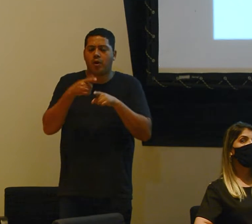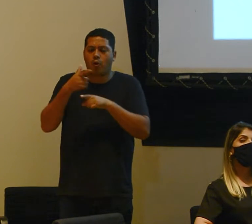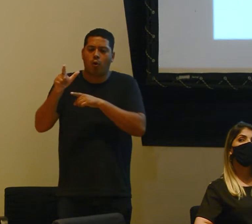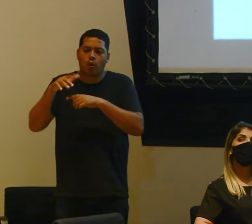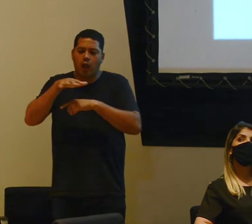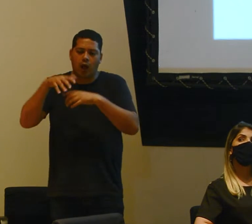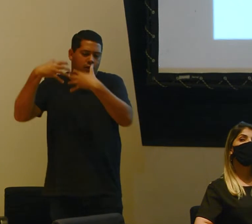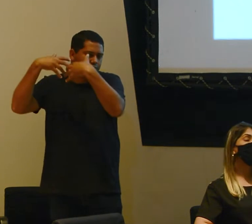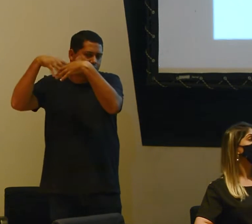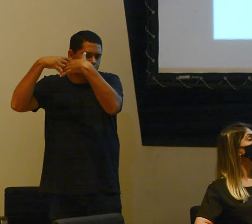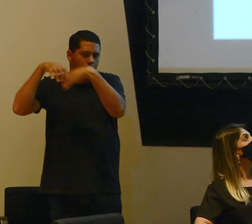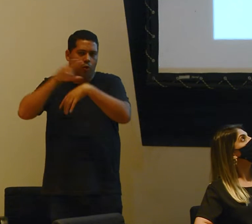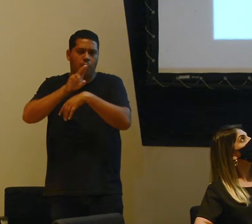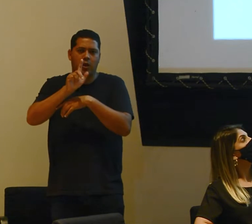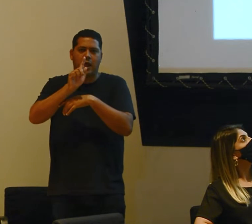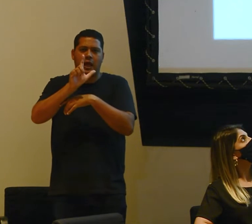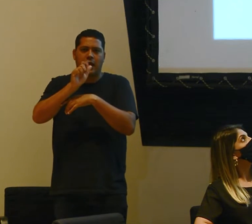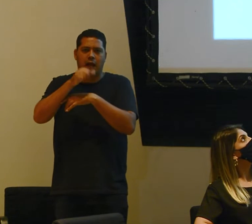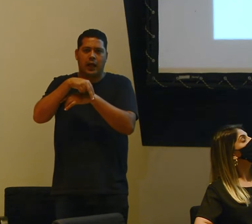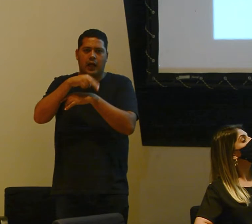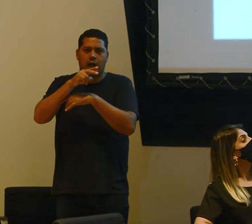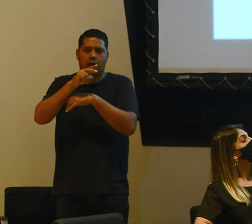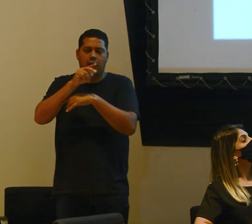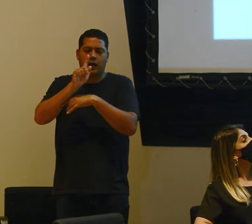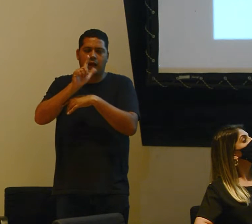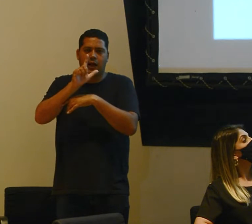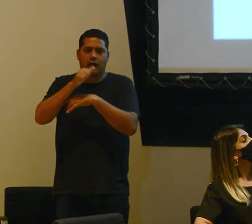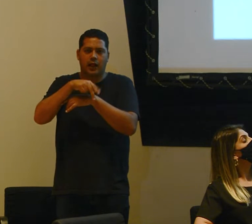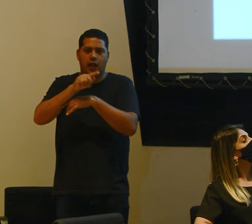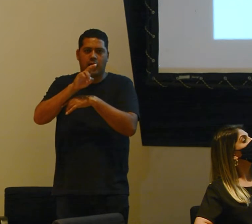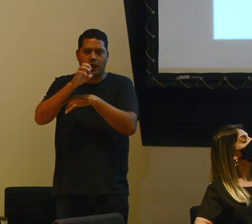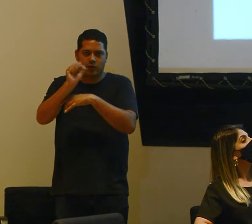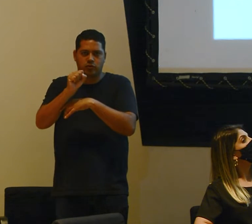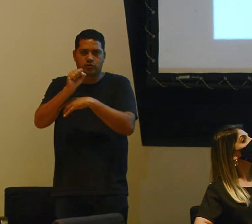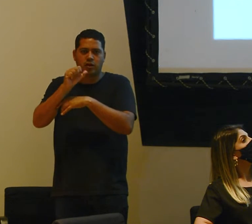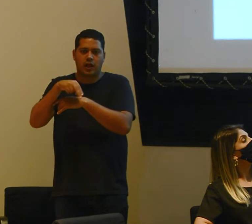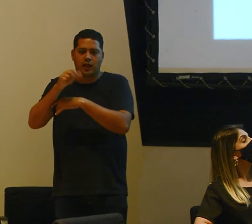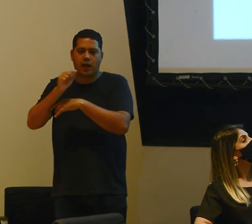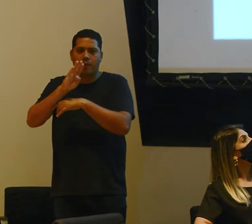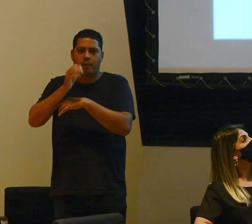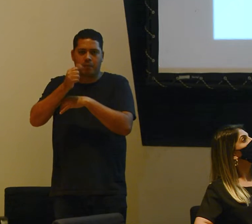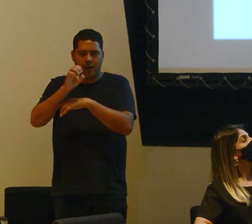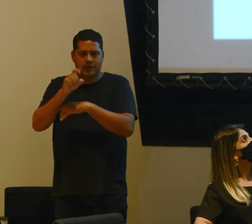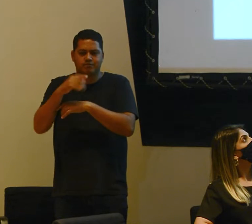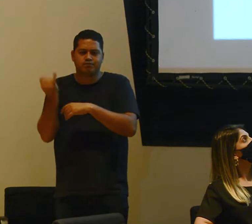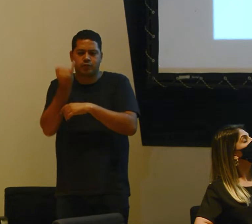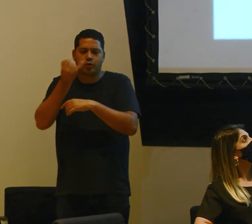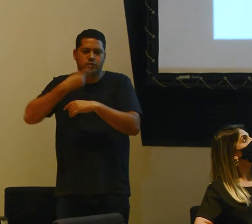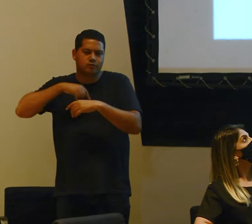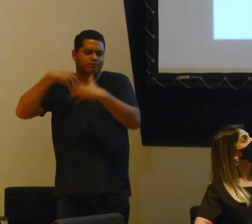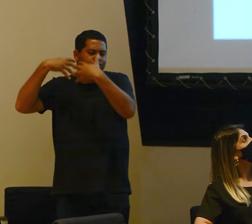chama de gânglios da base. Essa área ela é muito importante para o nosso comportamento motor e para as nossas áreas